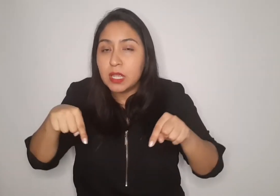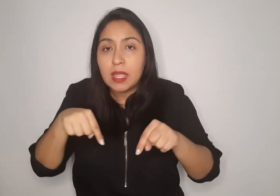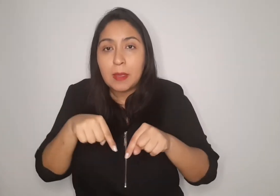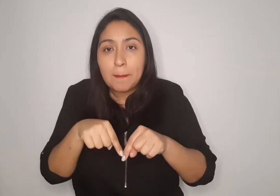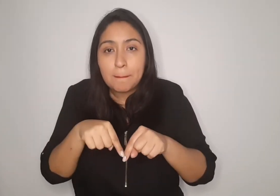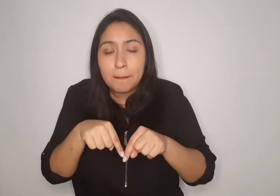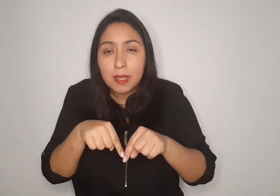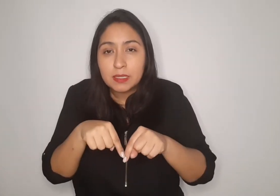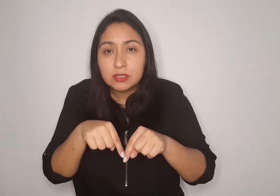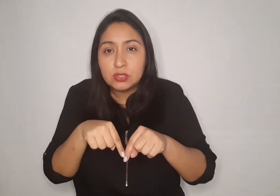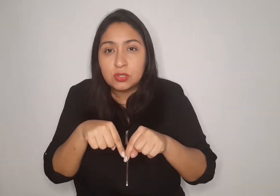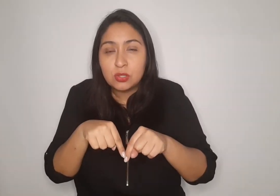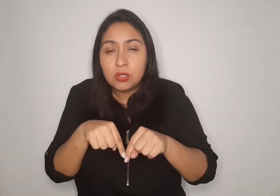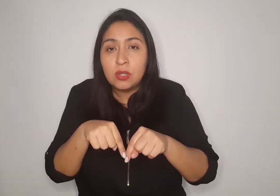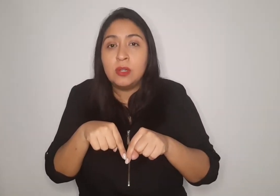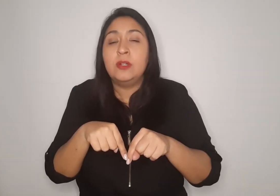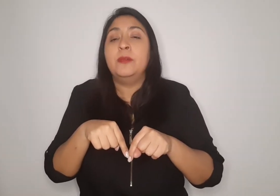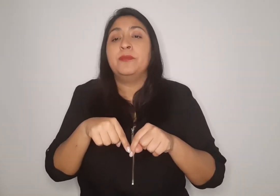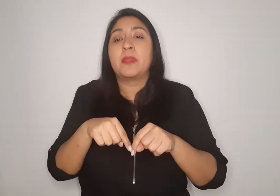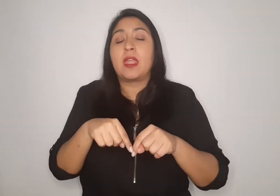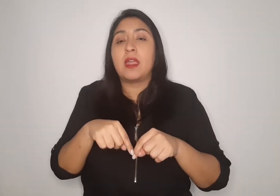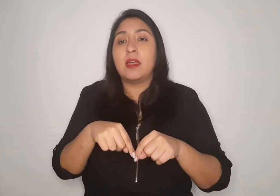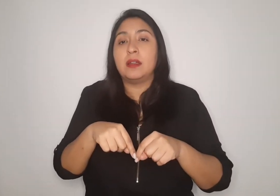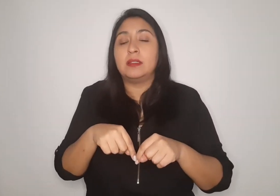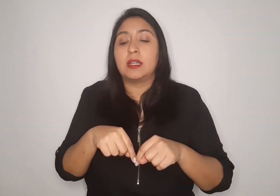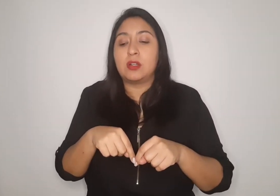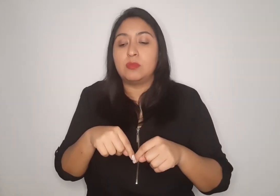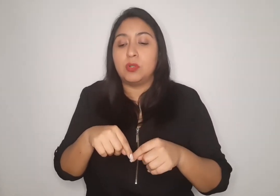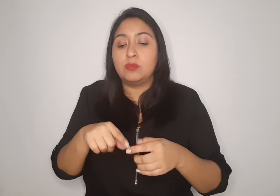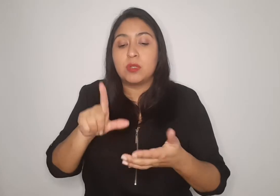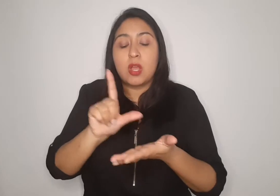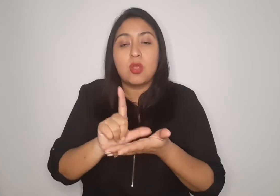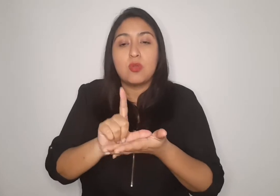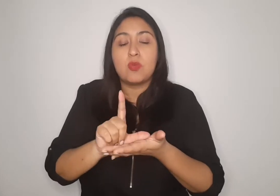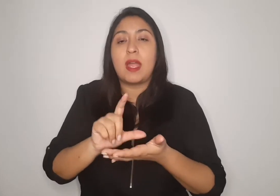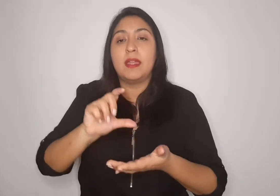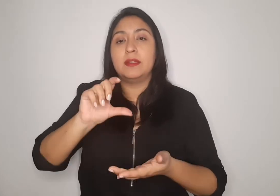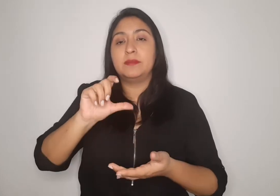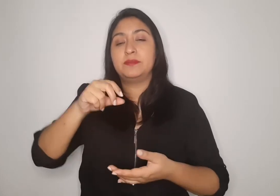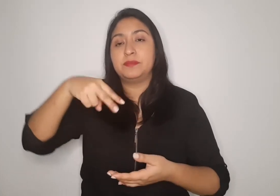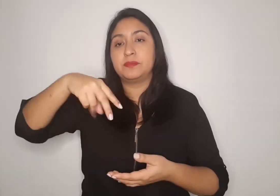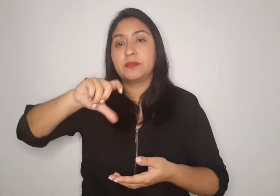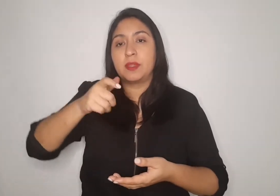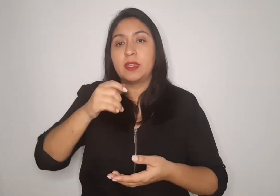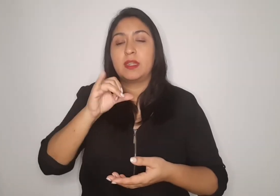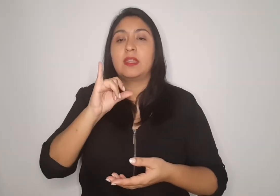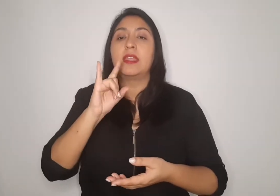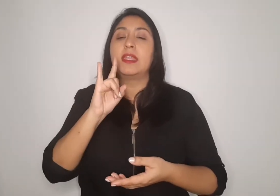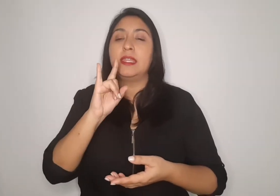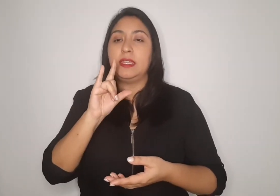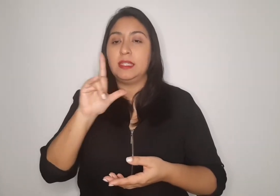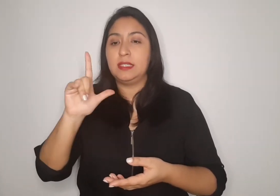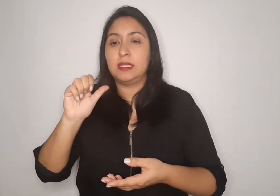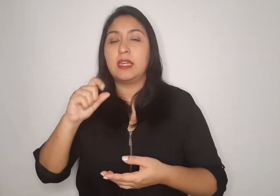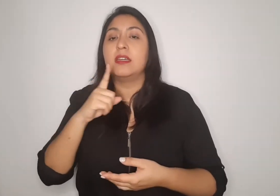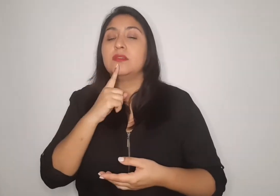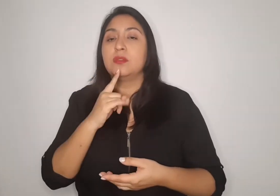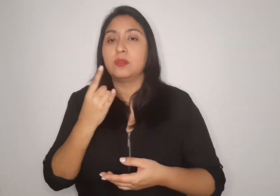quieras, pero es un guillato, es el lugar donde se hace el guillatún, es el regue, ¿ya? Y en ese regue, en el lugar del yeyipún,